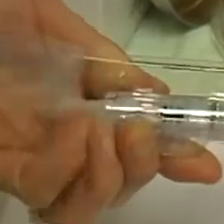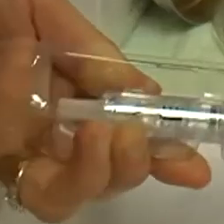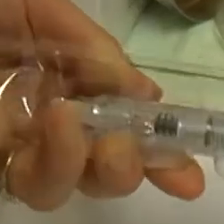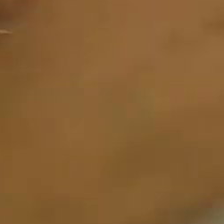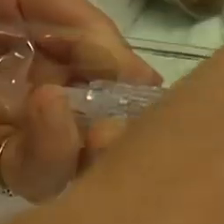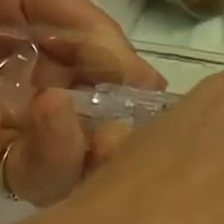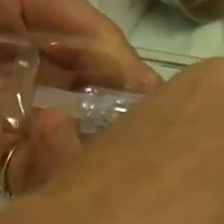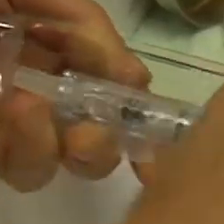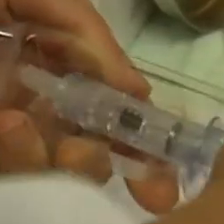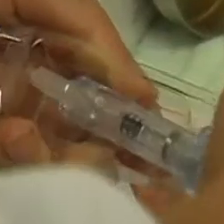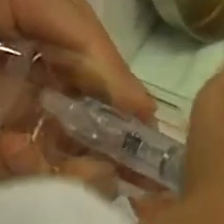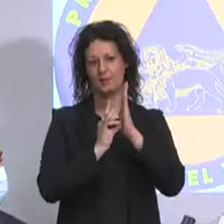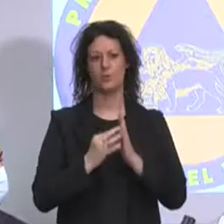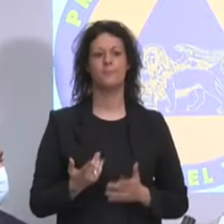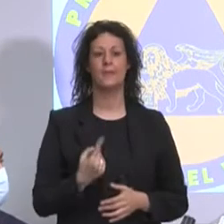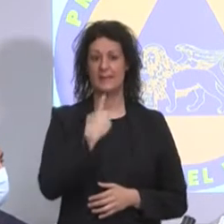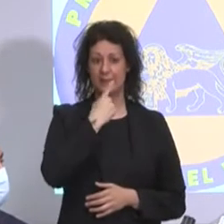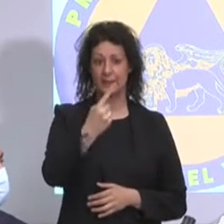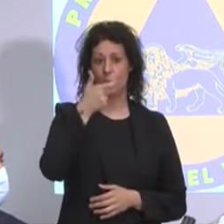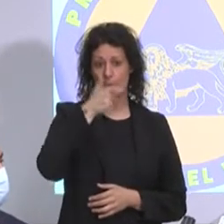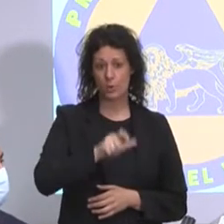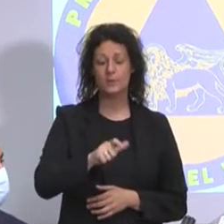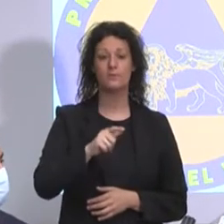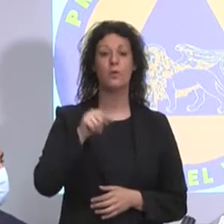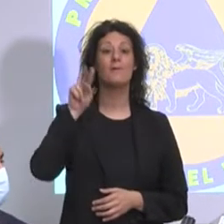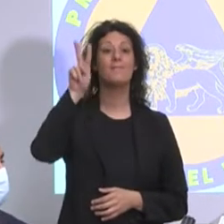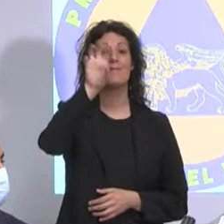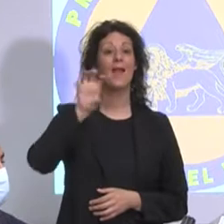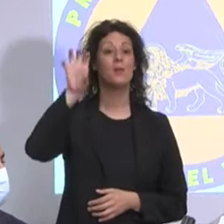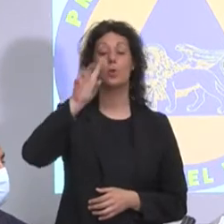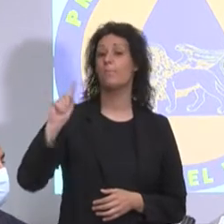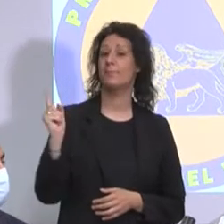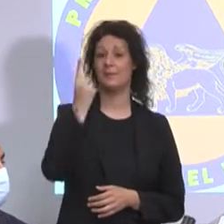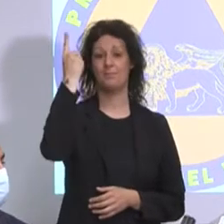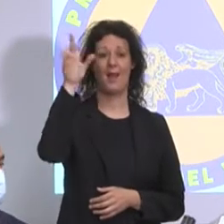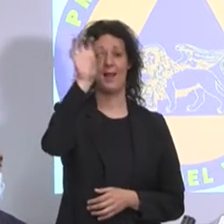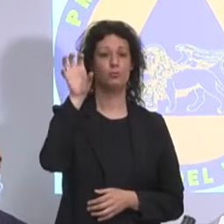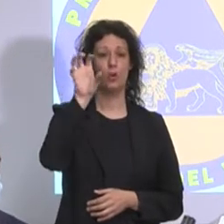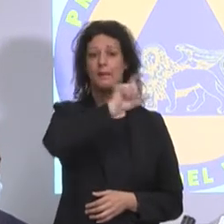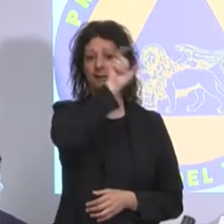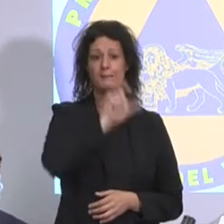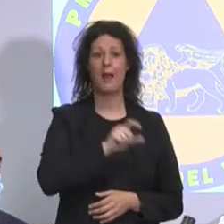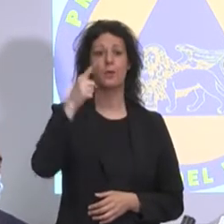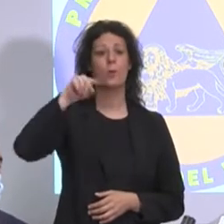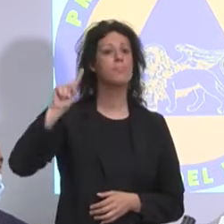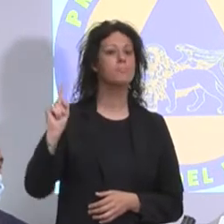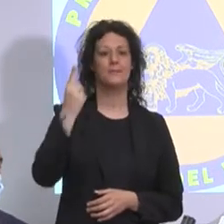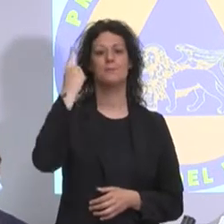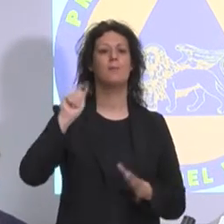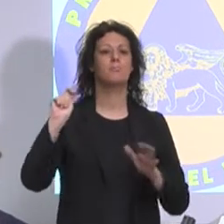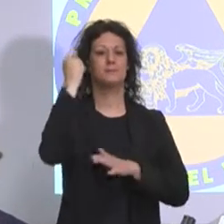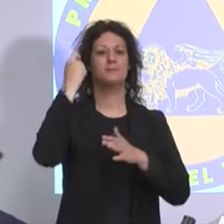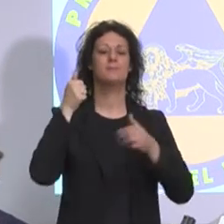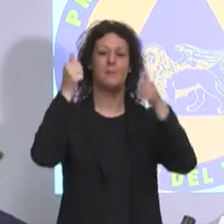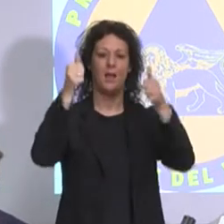aggiudicate 1.300.000 dosi. Siamo la prima regione d'Italia che ha chiuso la partita con l'aggiudicazione. Questo